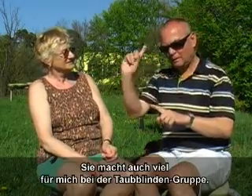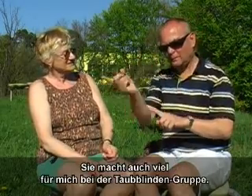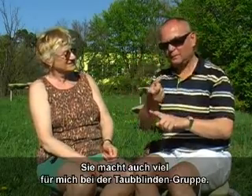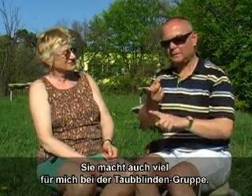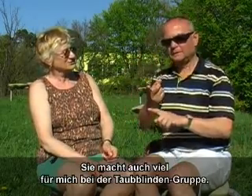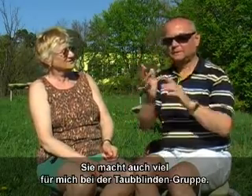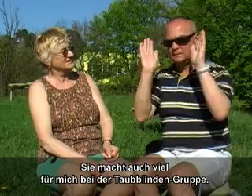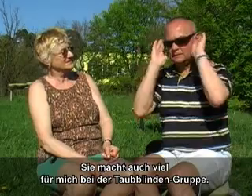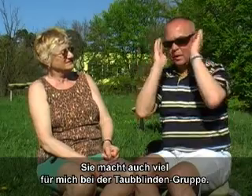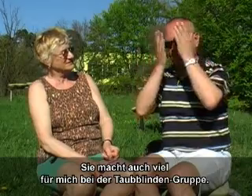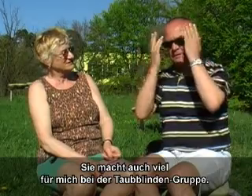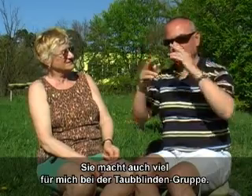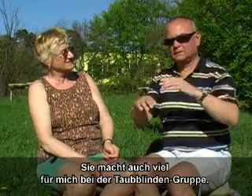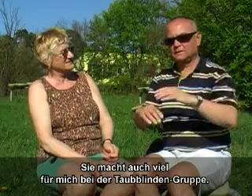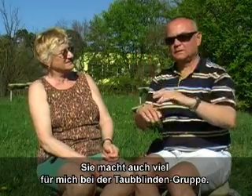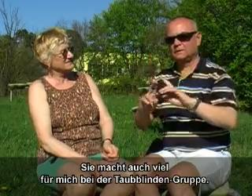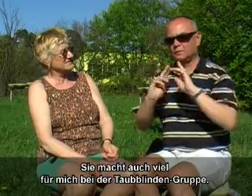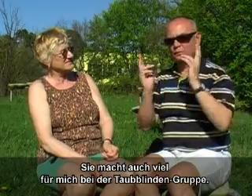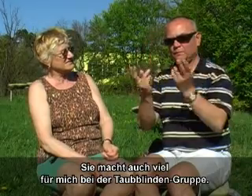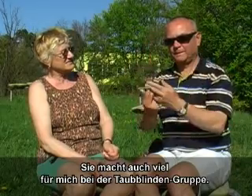Sie macht auch viel für mich bei der Taubblindengruppe.